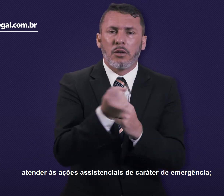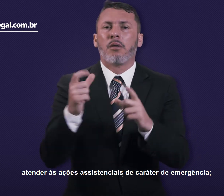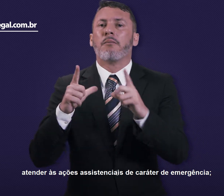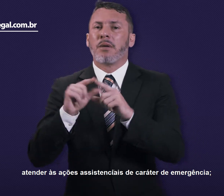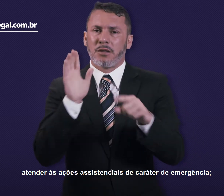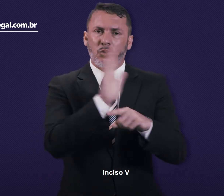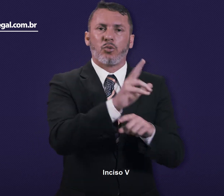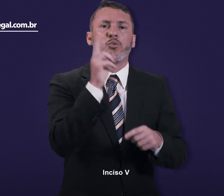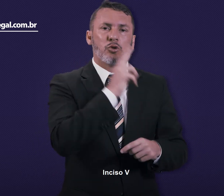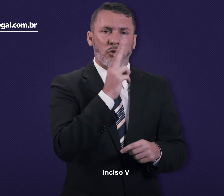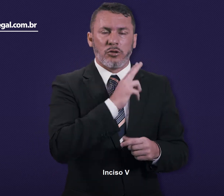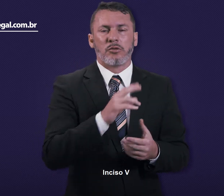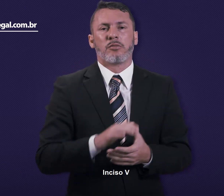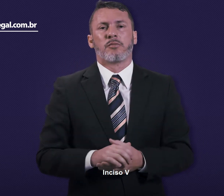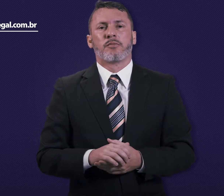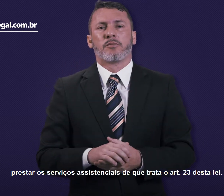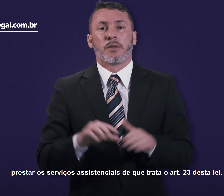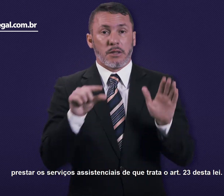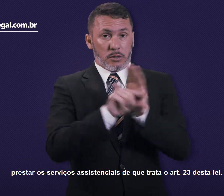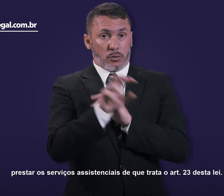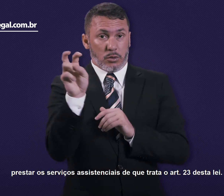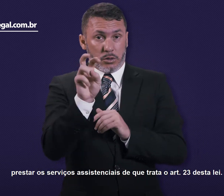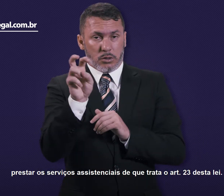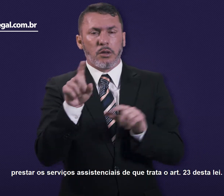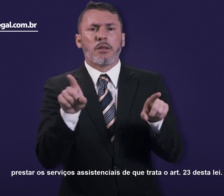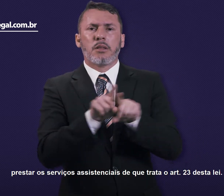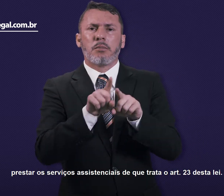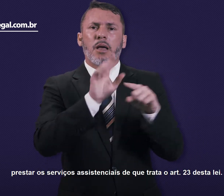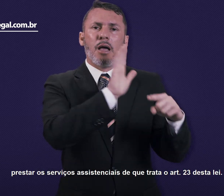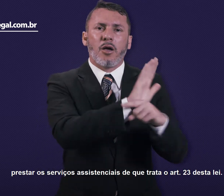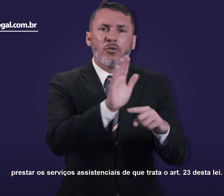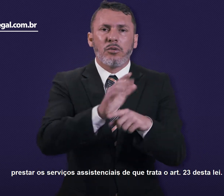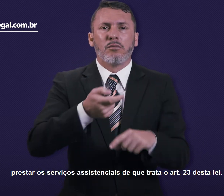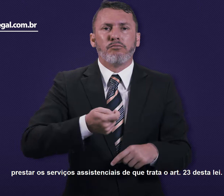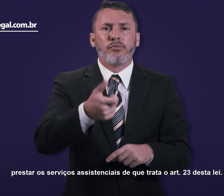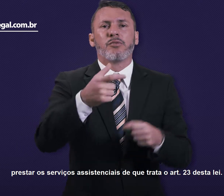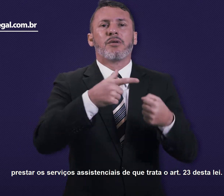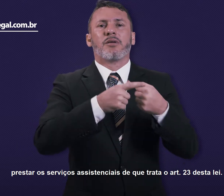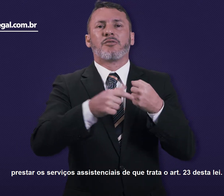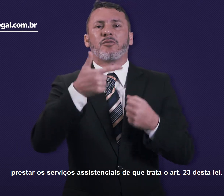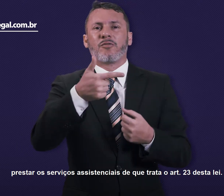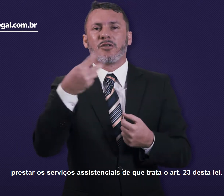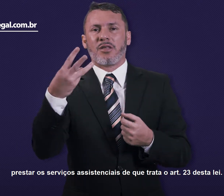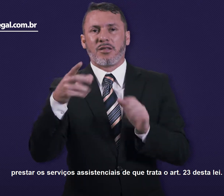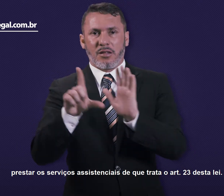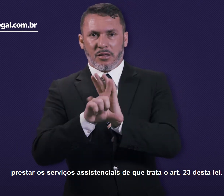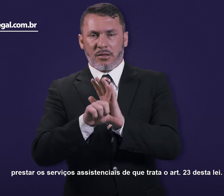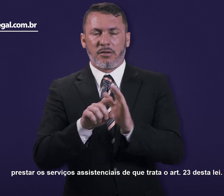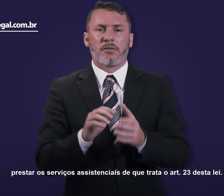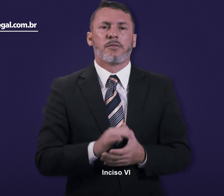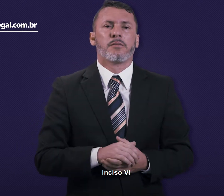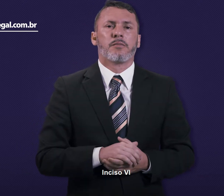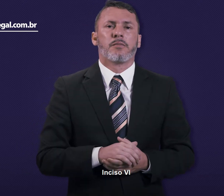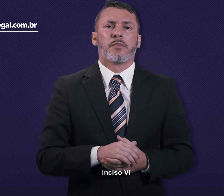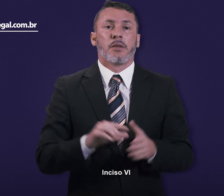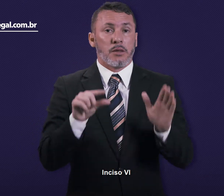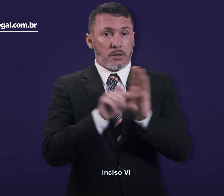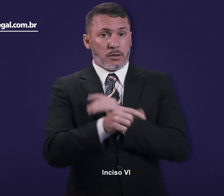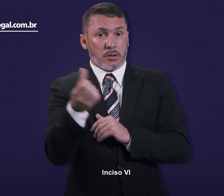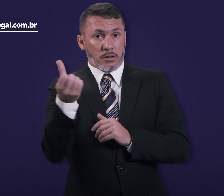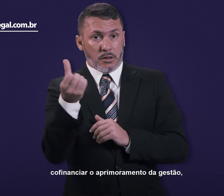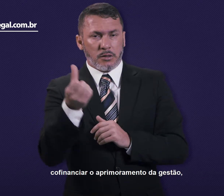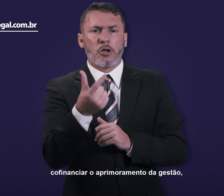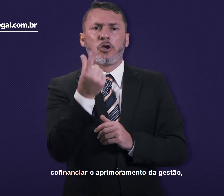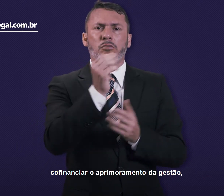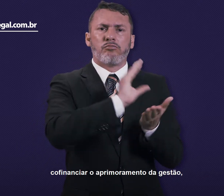caráter de emergência. Inciso 5. Prestar os serviços assistenciais de que trata o artigo 23 desta lei. Inciso